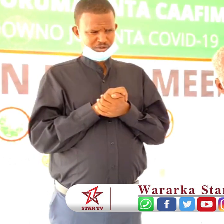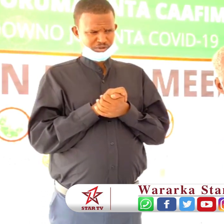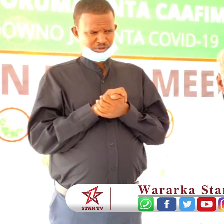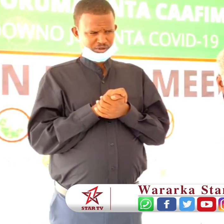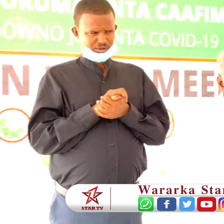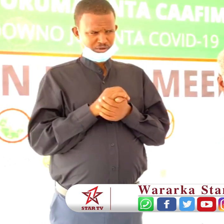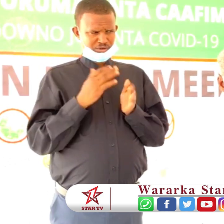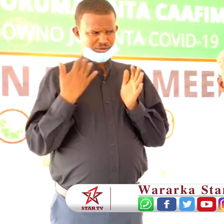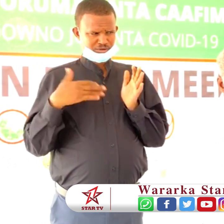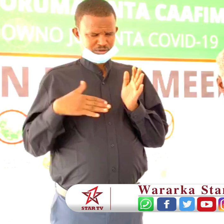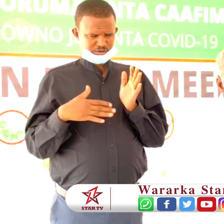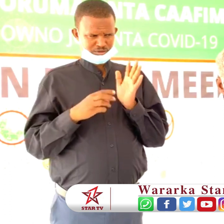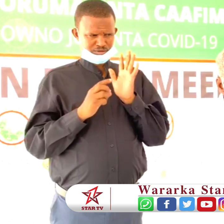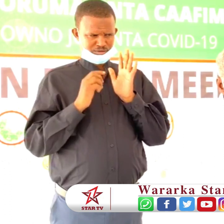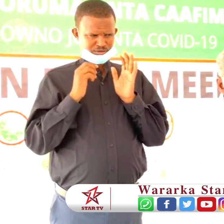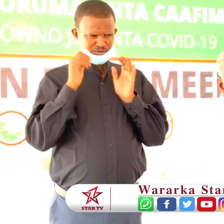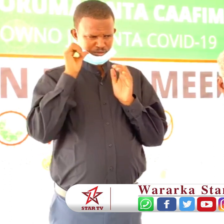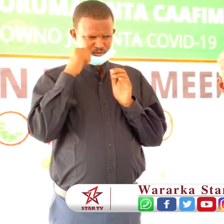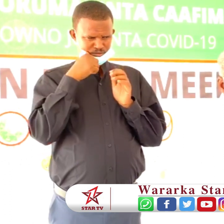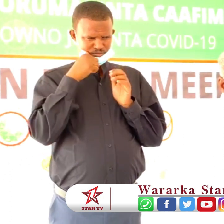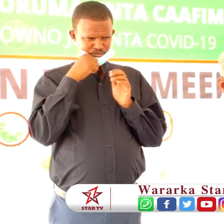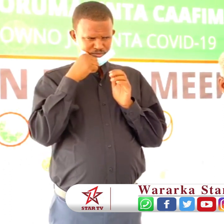1 ilaa 9 waa qof,